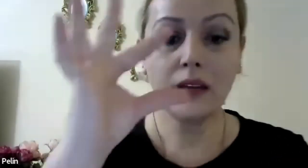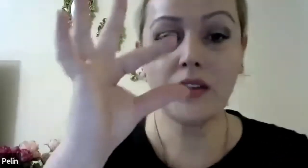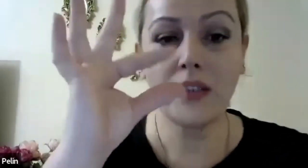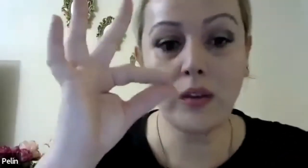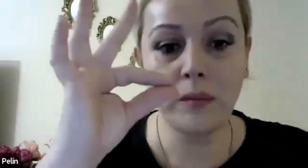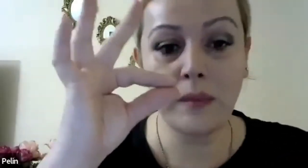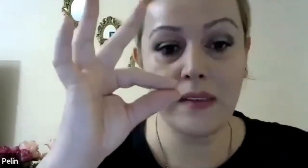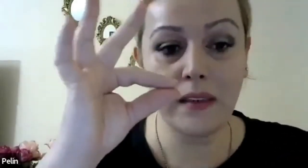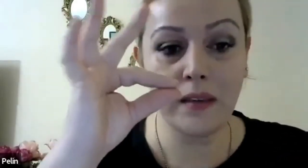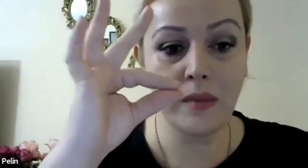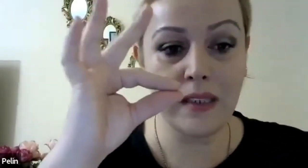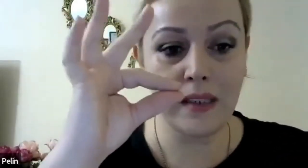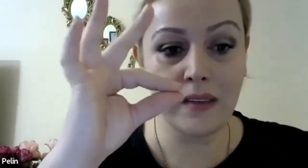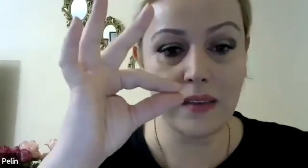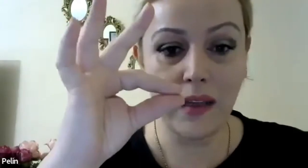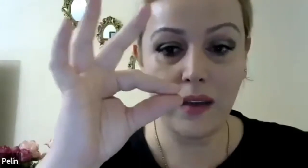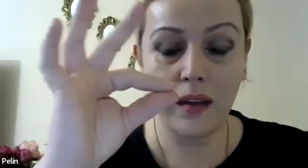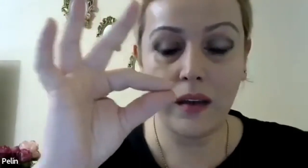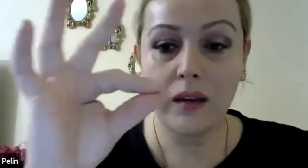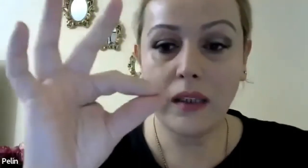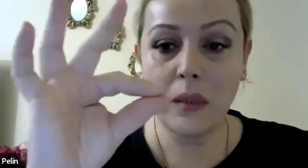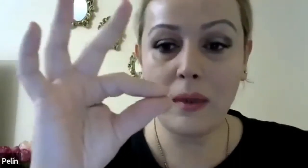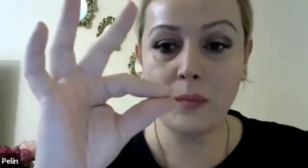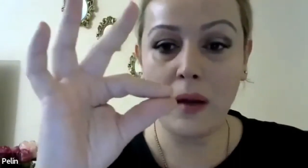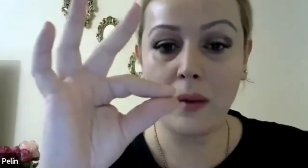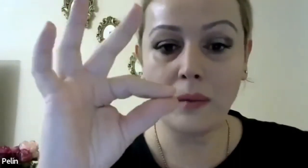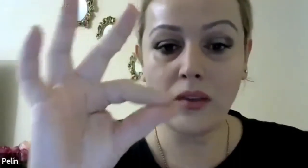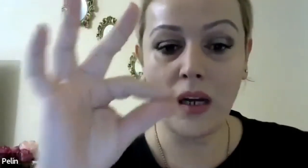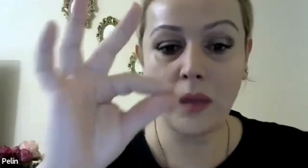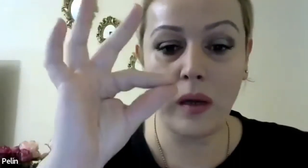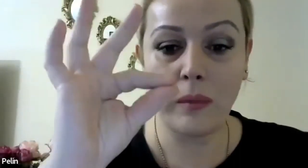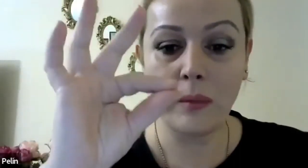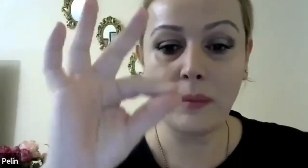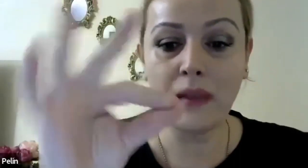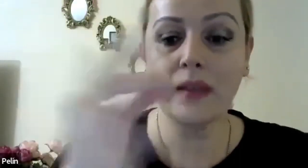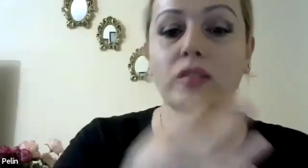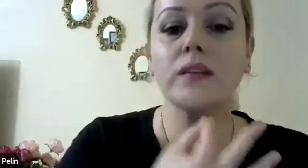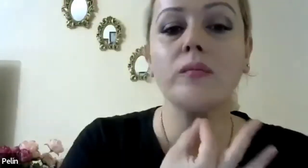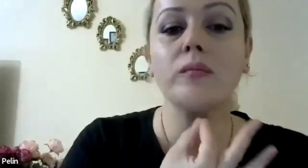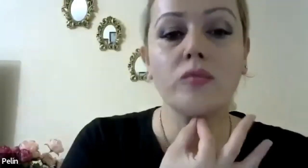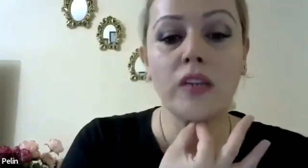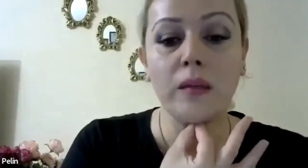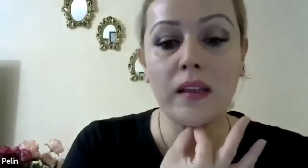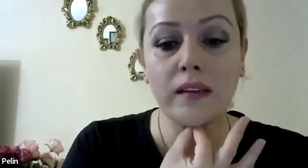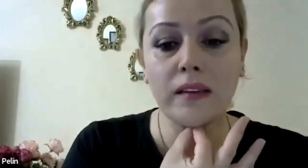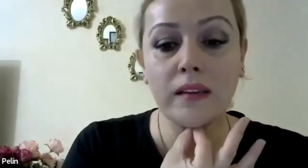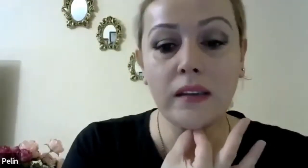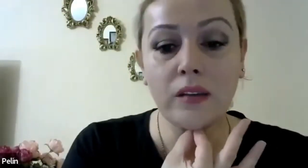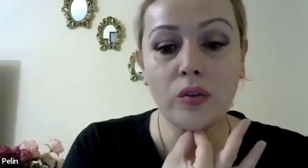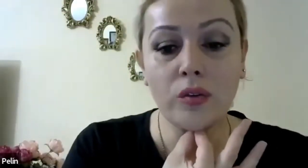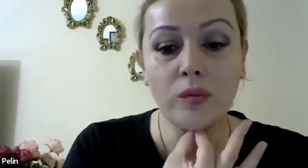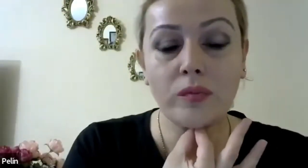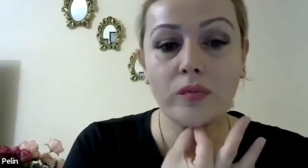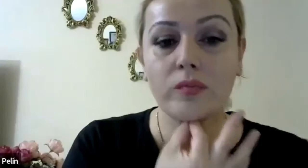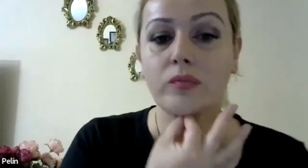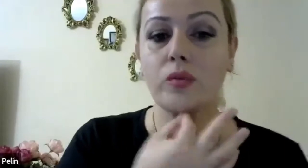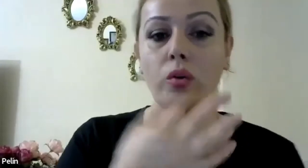Teşekkür etmek istediğimizde ise yine baş parmağımla işaret parmağımı birleştirdim. Çenemin altına değdiriyorum. Öne